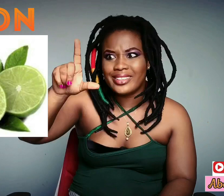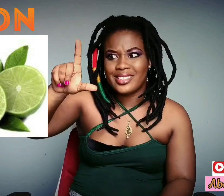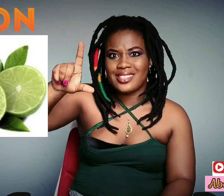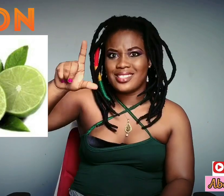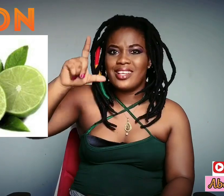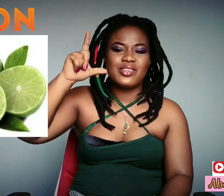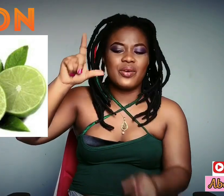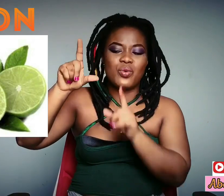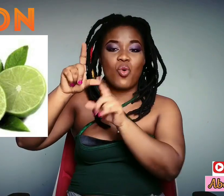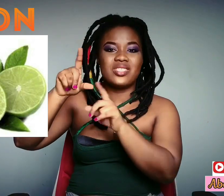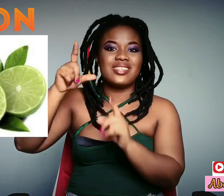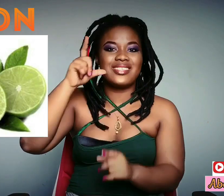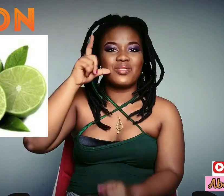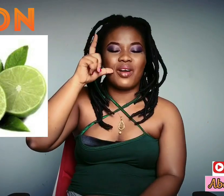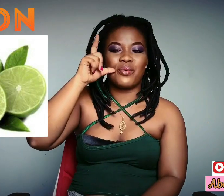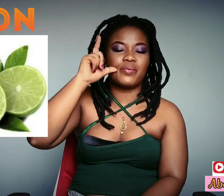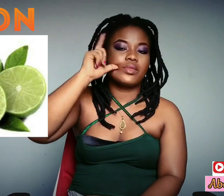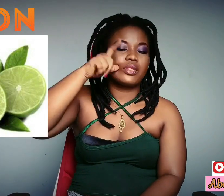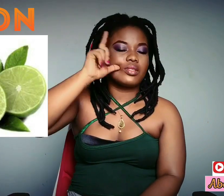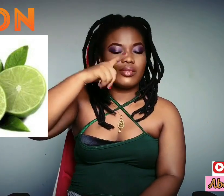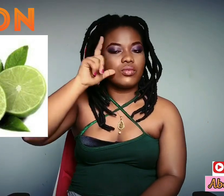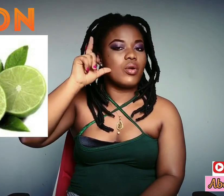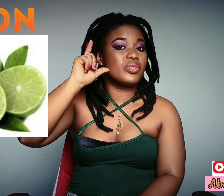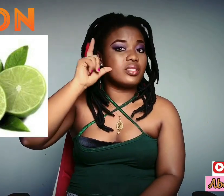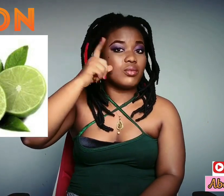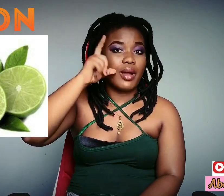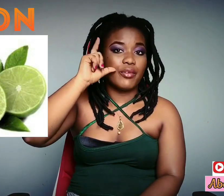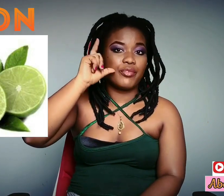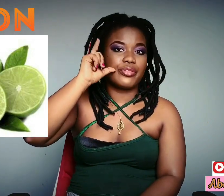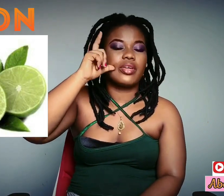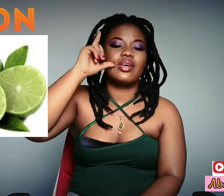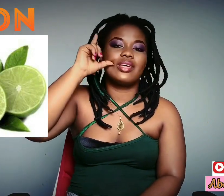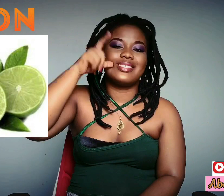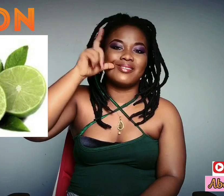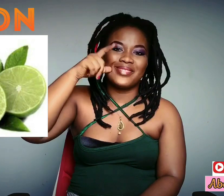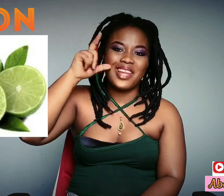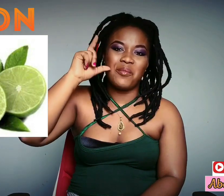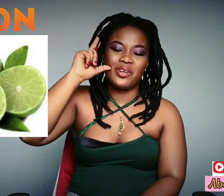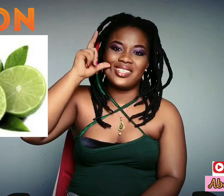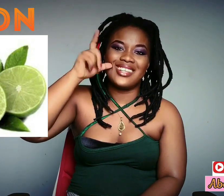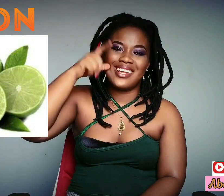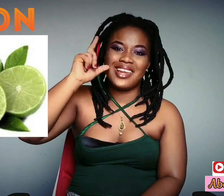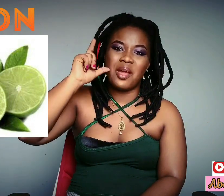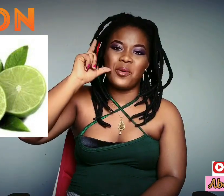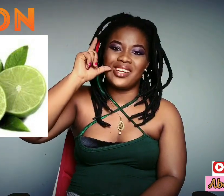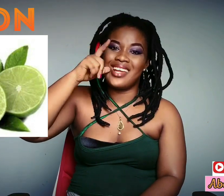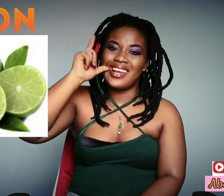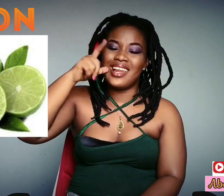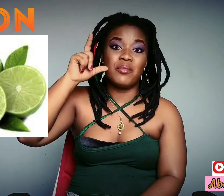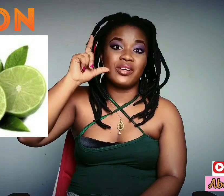L. Now the pokumutini siwano. No, I'm taking it back and forth. It's lemon. Lemon.